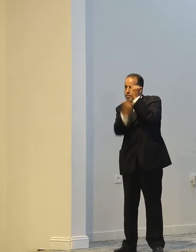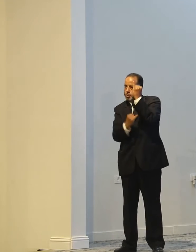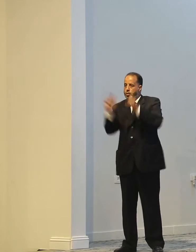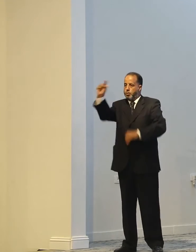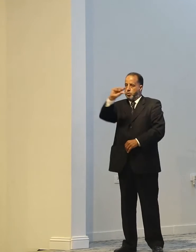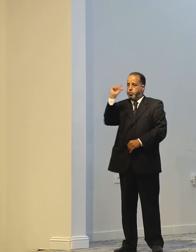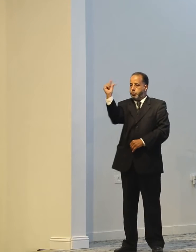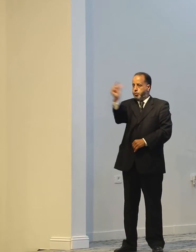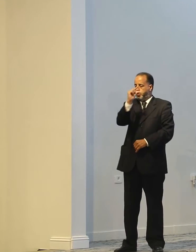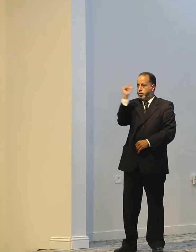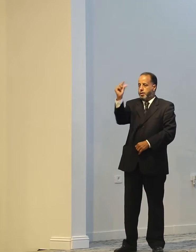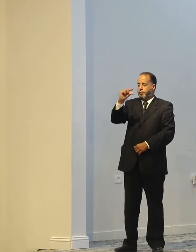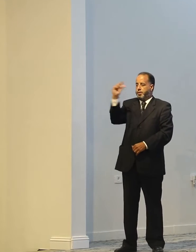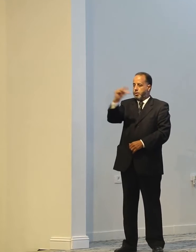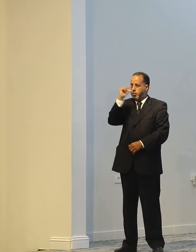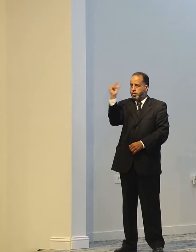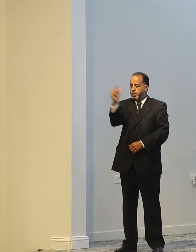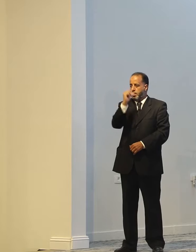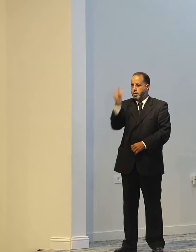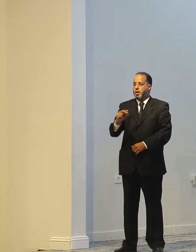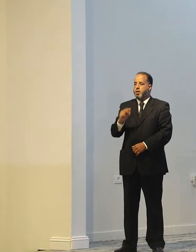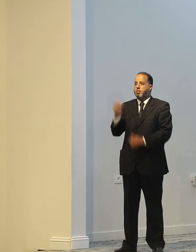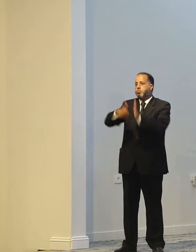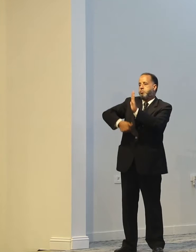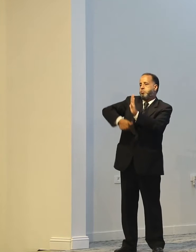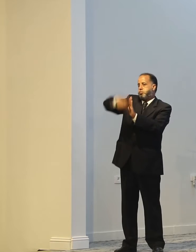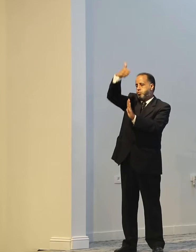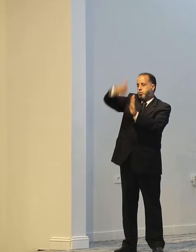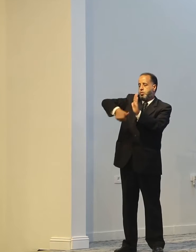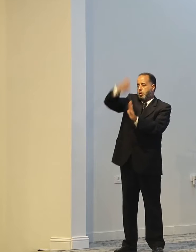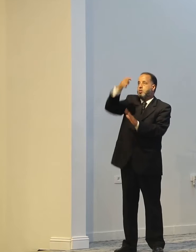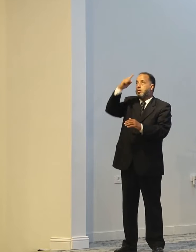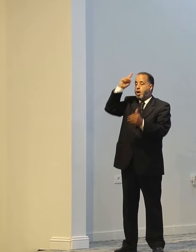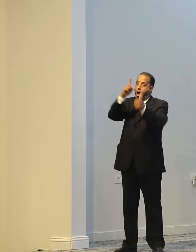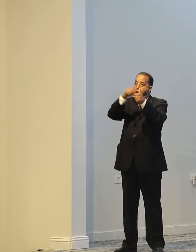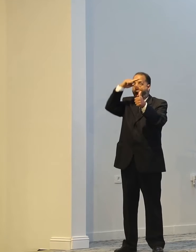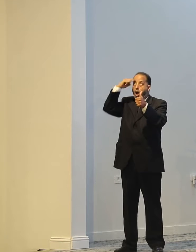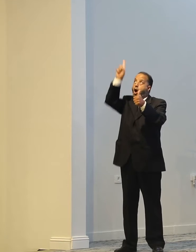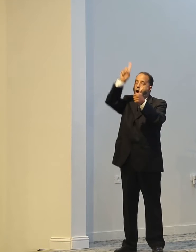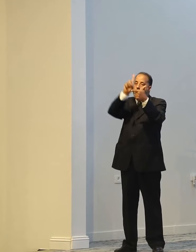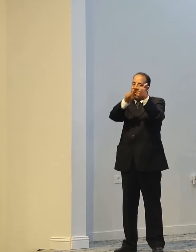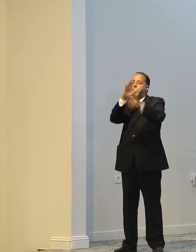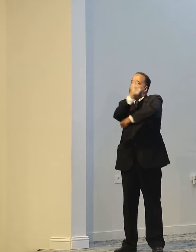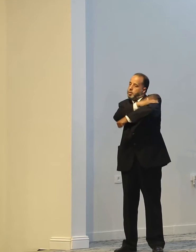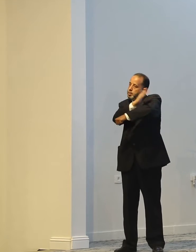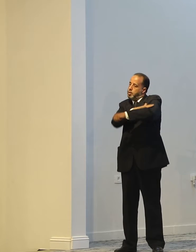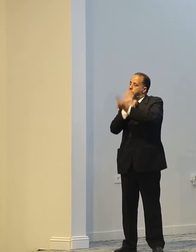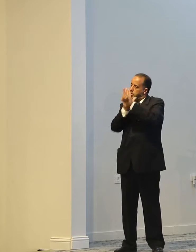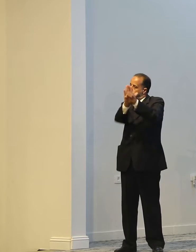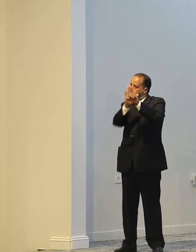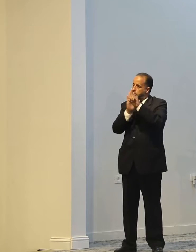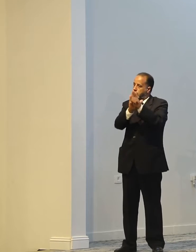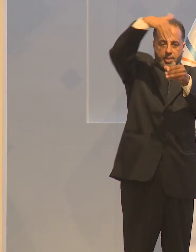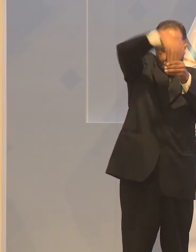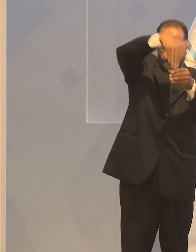دوليا لم يكن ليكتب لها النجاح لولا فضل الله ومن ثم مجهودات القائمين على هذا